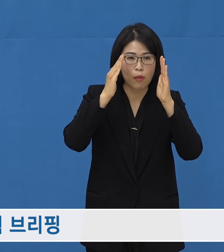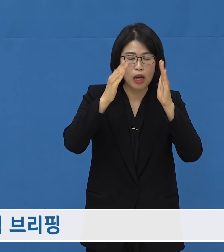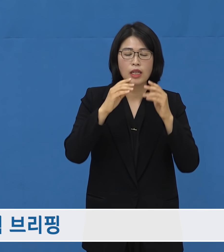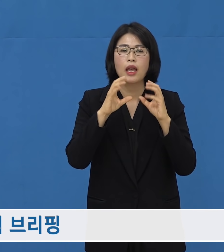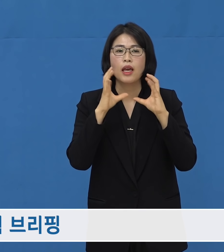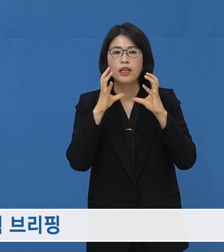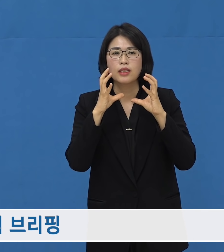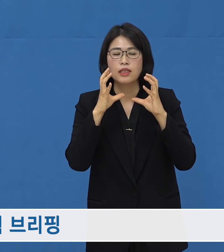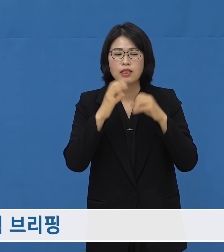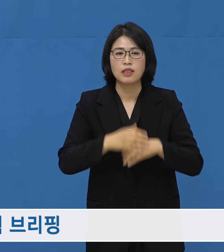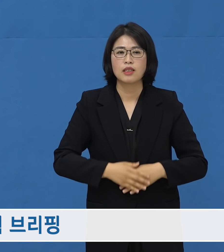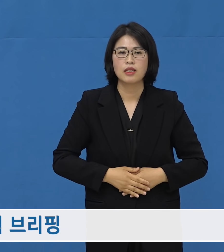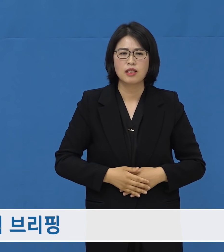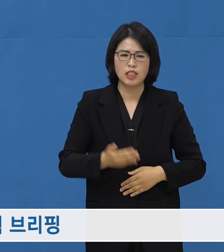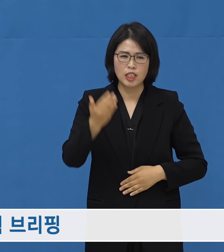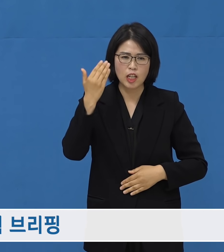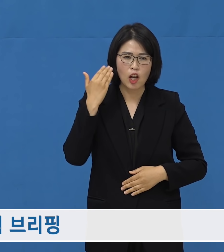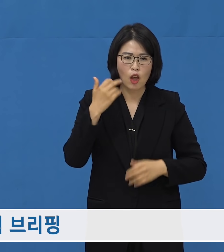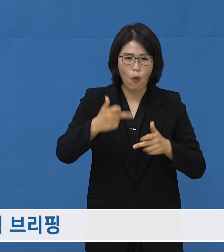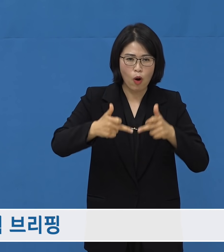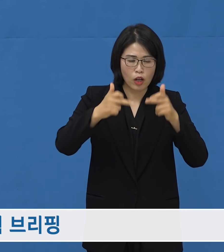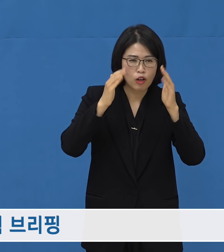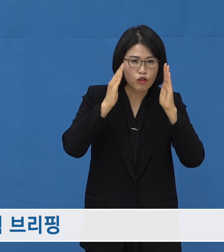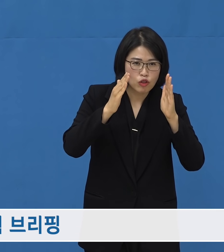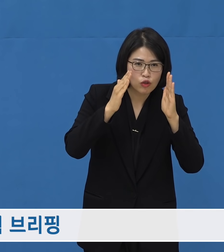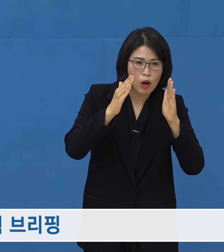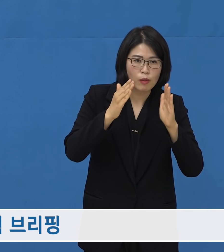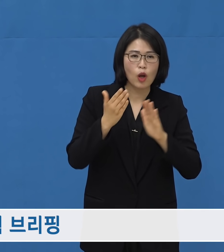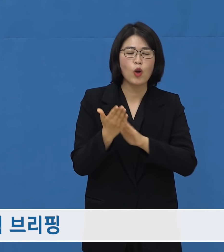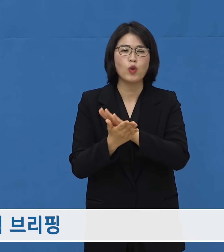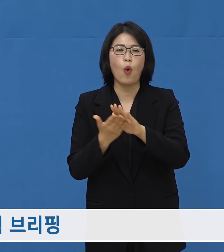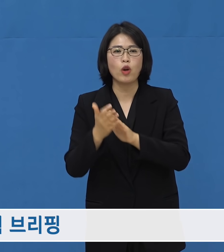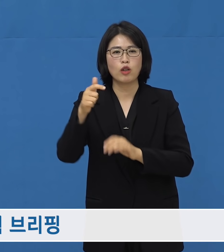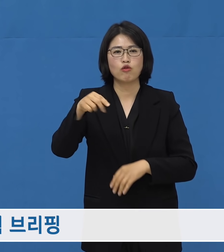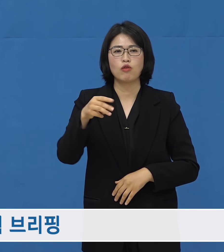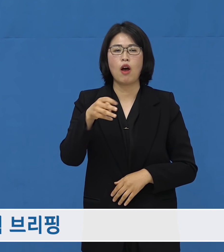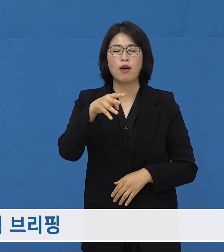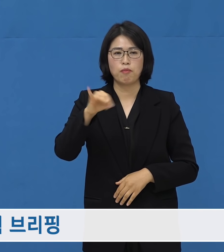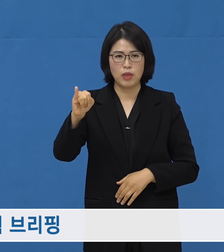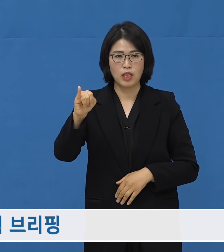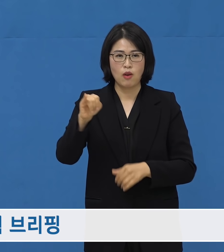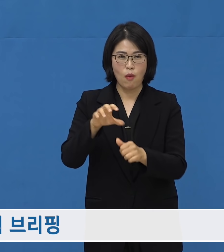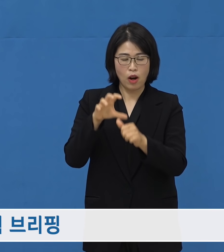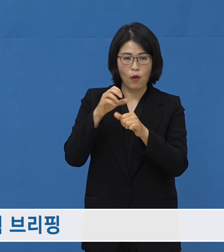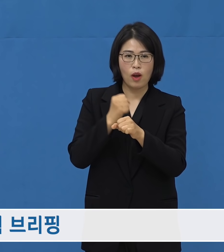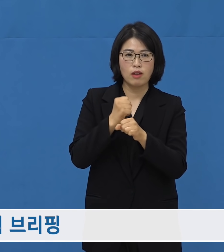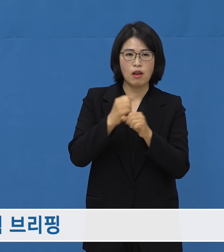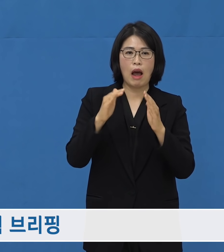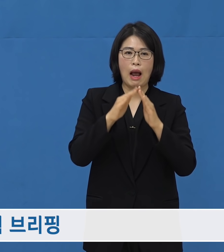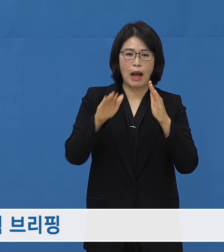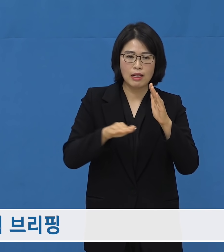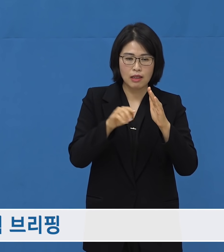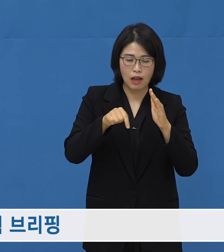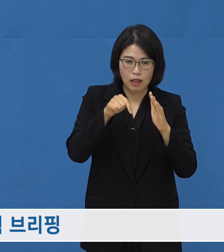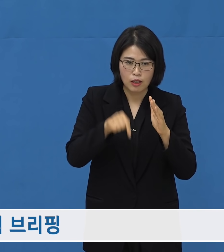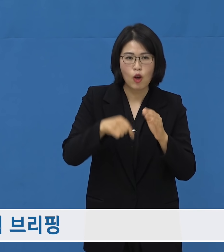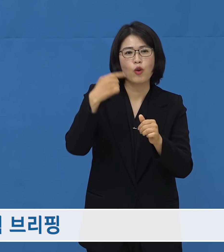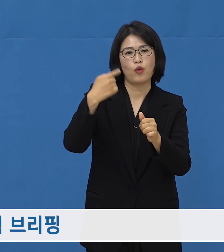유아들은 기존의 원격 수업과 놀이꾸러미를 통해 가정에서 교육활동을 하게